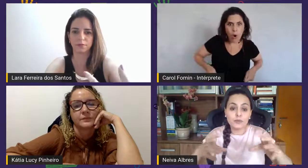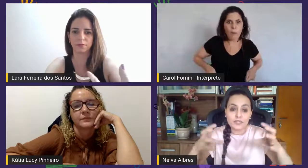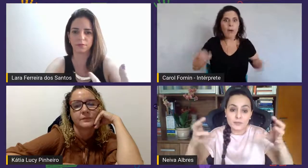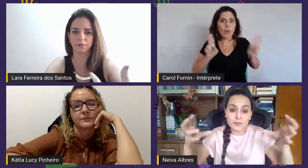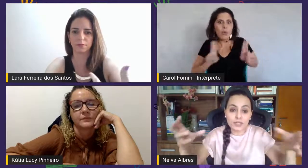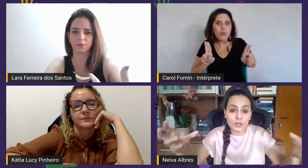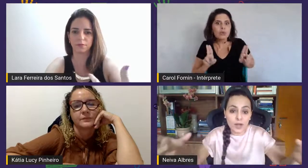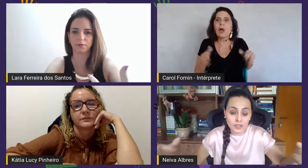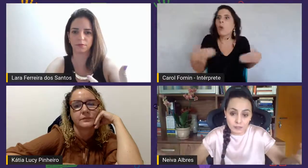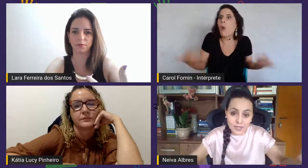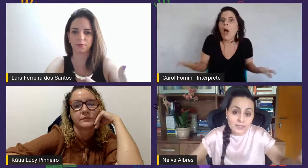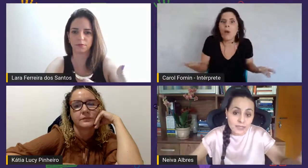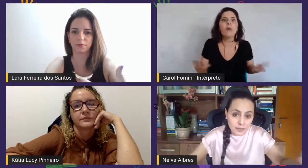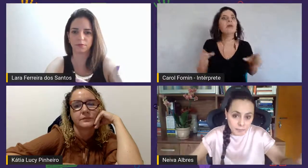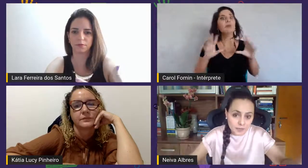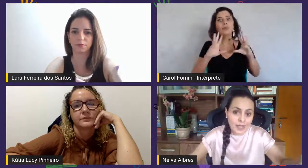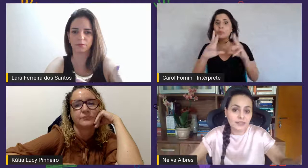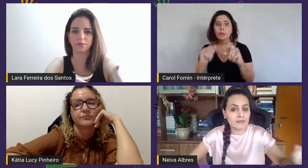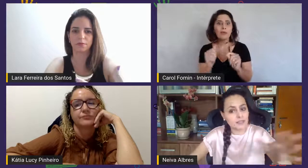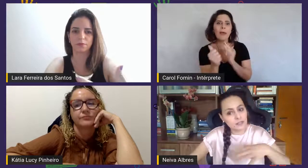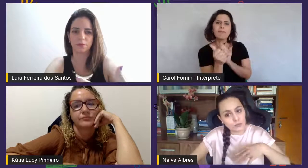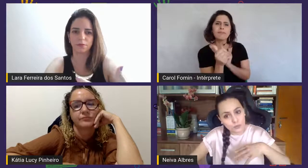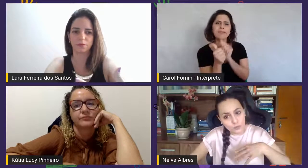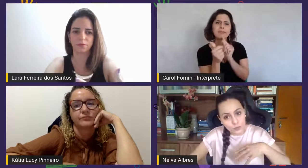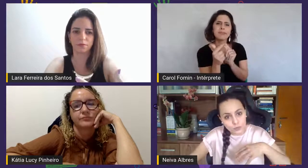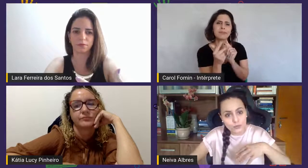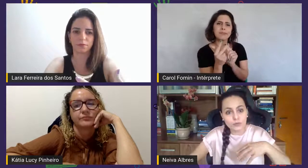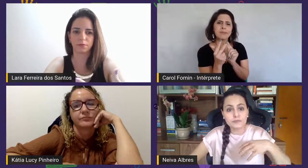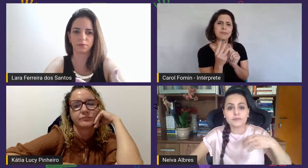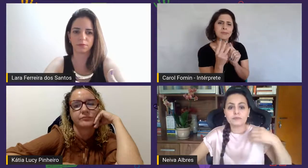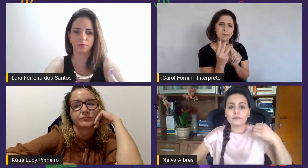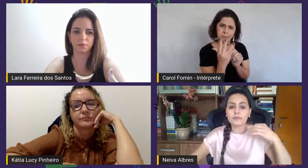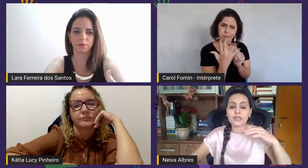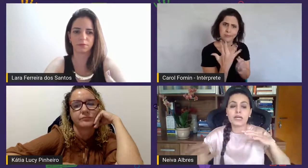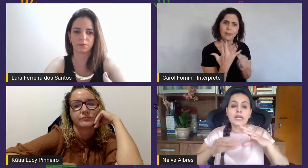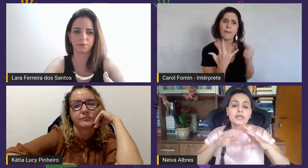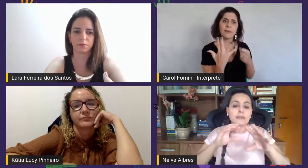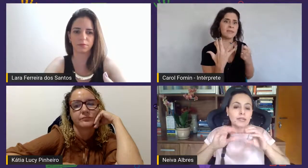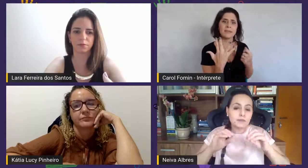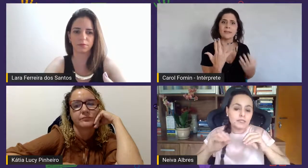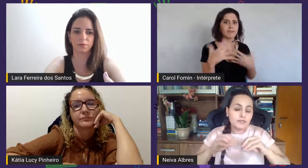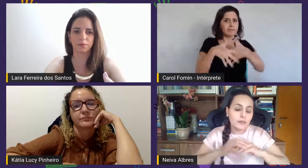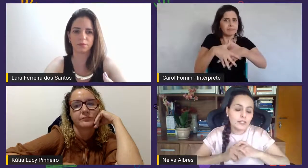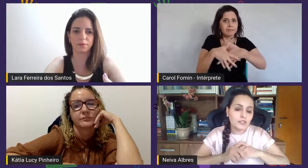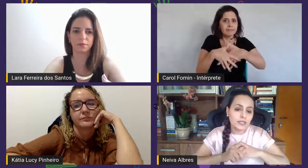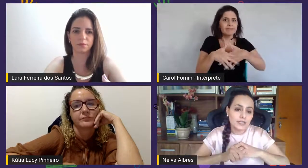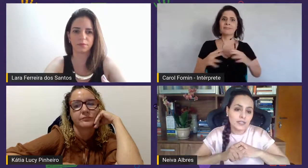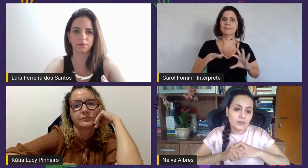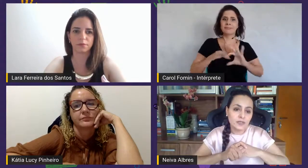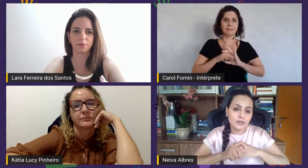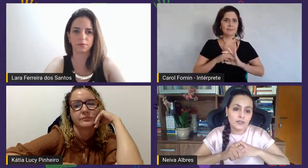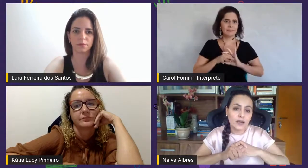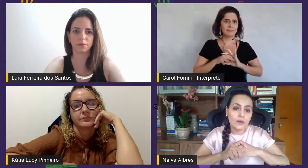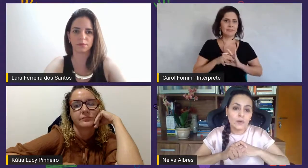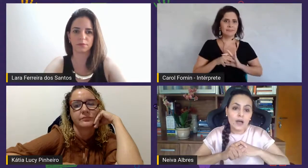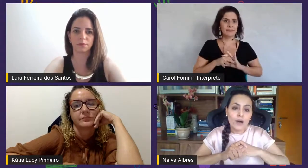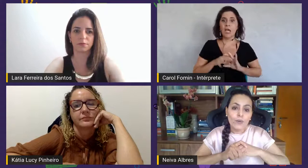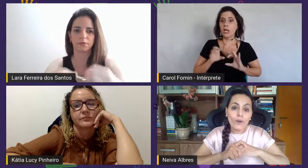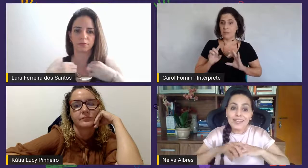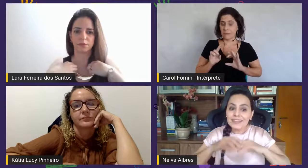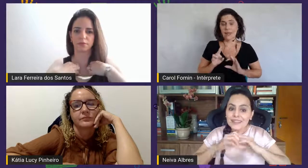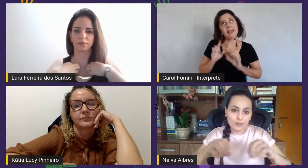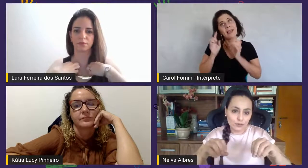formações para uma concepção de linguagem mais ampla, atravessando todo o curso. E, mais especificamente, na esfera